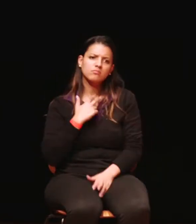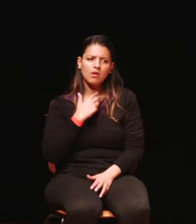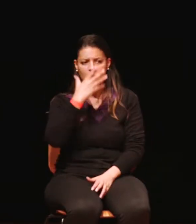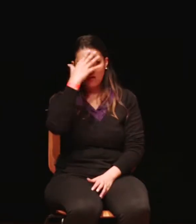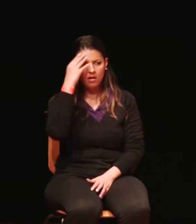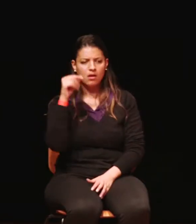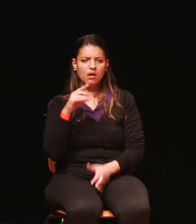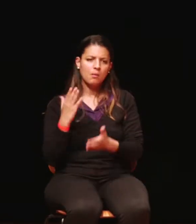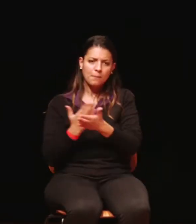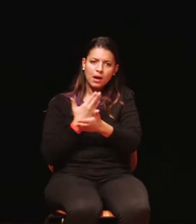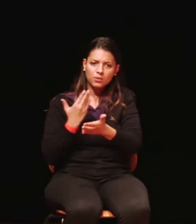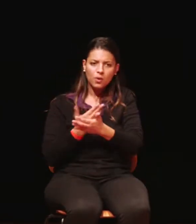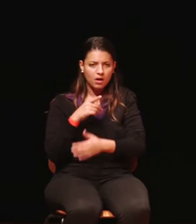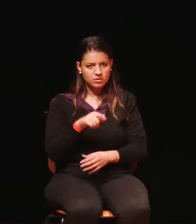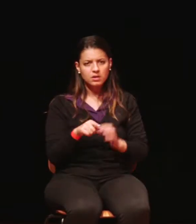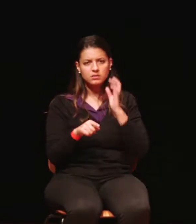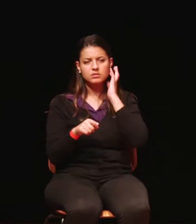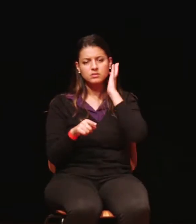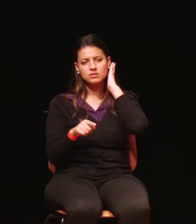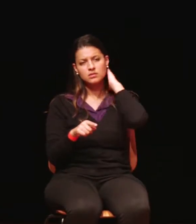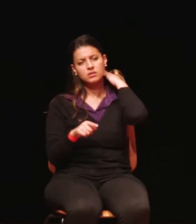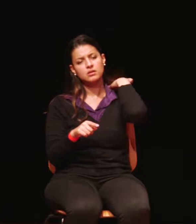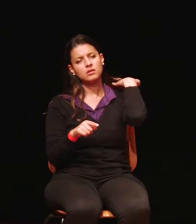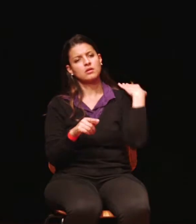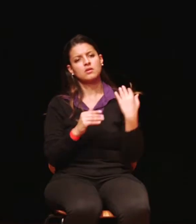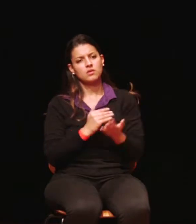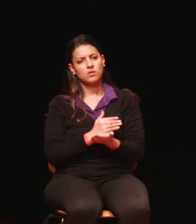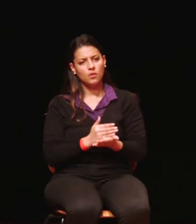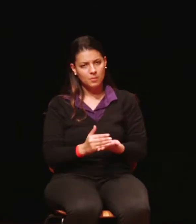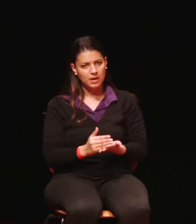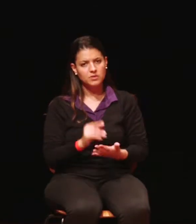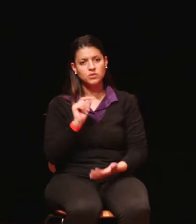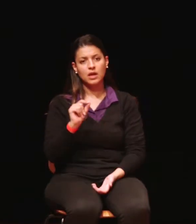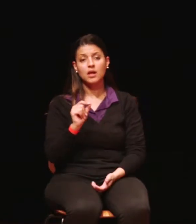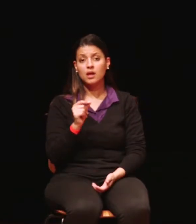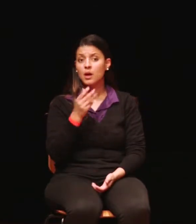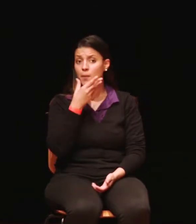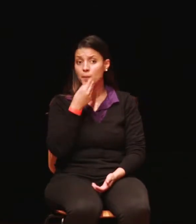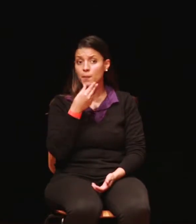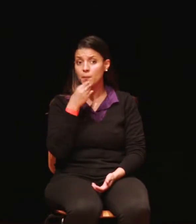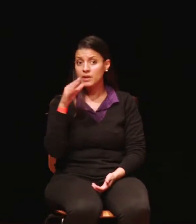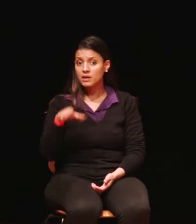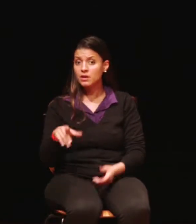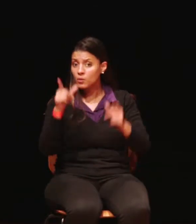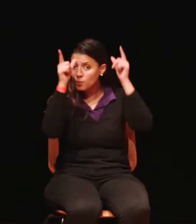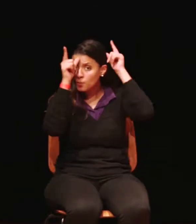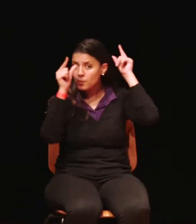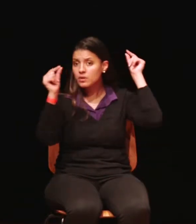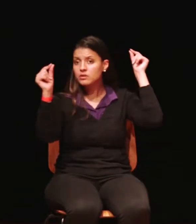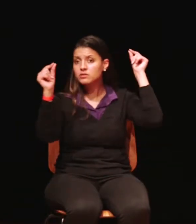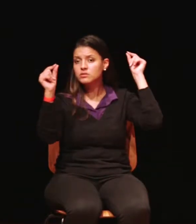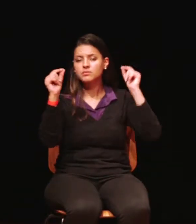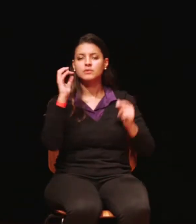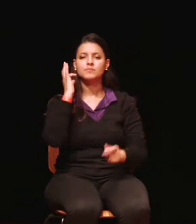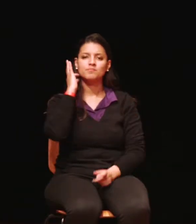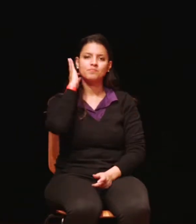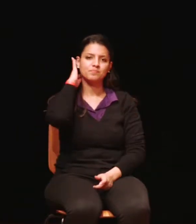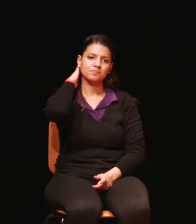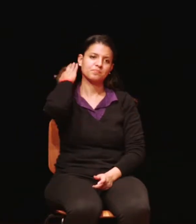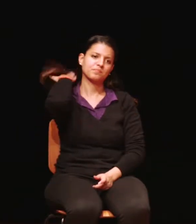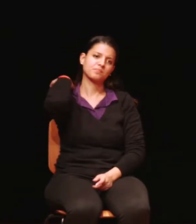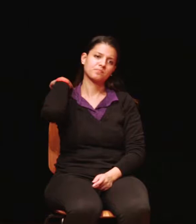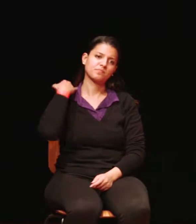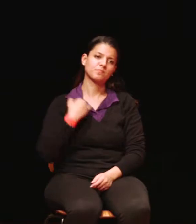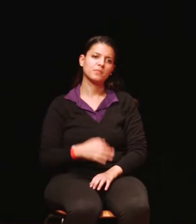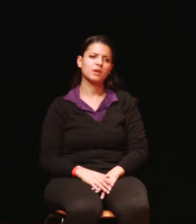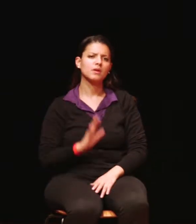esses manuais se destinavam aos meninos príncipes, né? Isso é sabido, né? Há